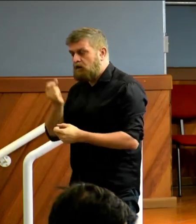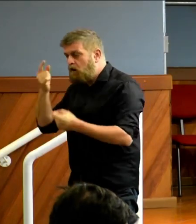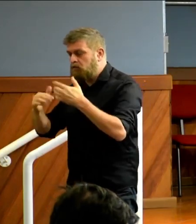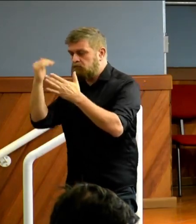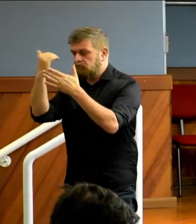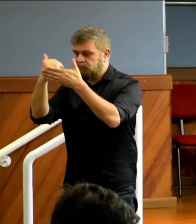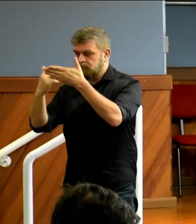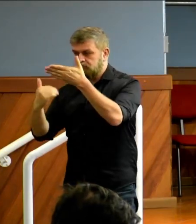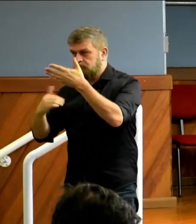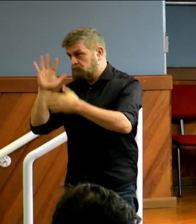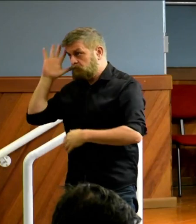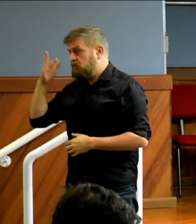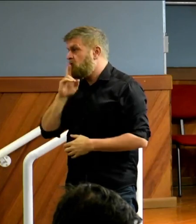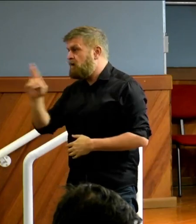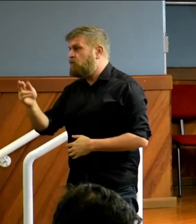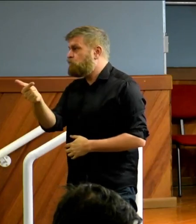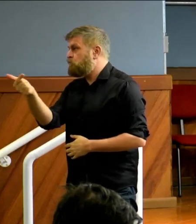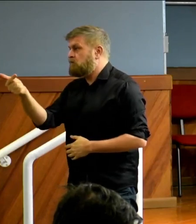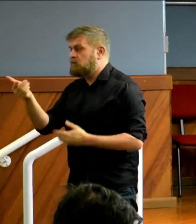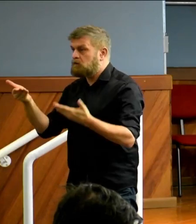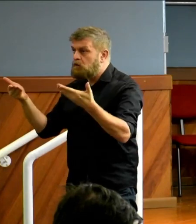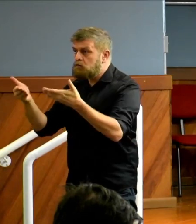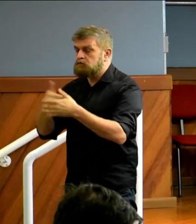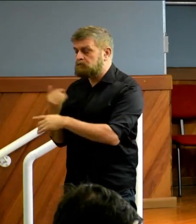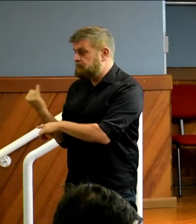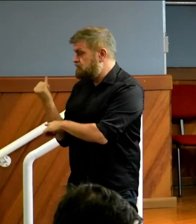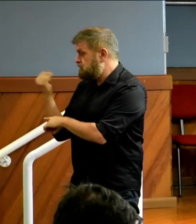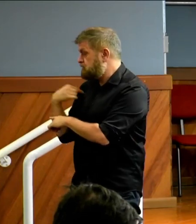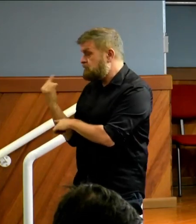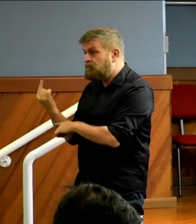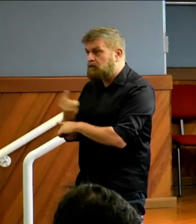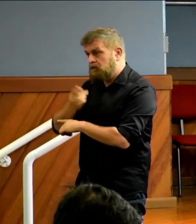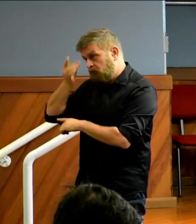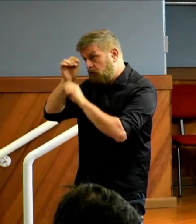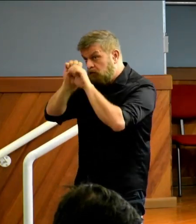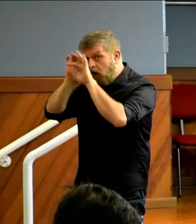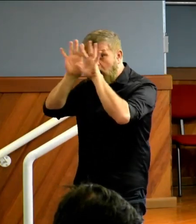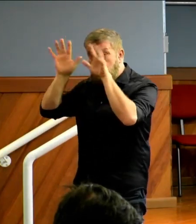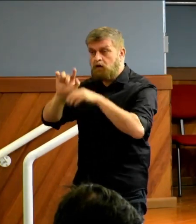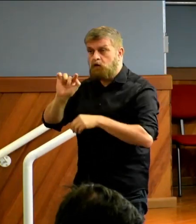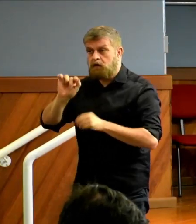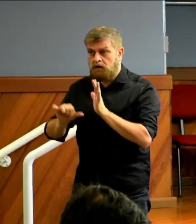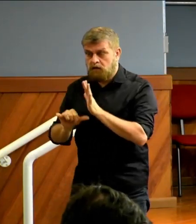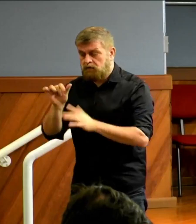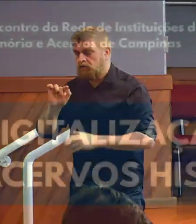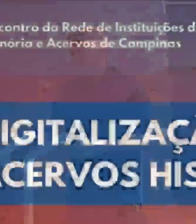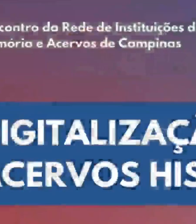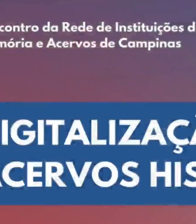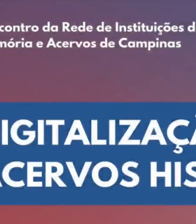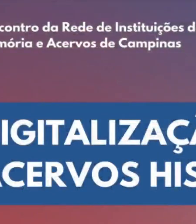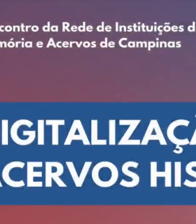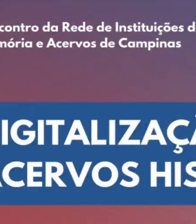quero resolver hoje aqui, mas que eu acho que é importante que a gente tenha claro, né, nas nossas instituições. Então, primeiro, o projeto